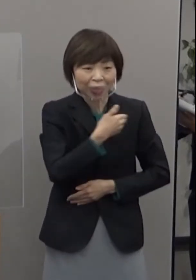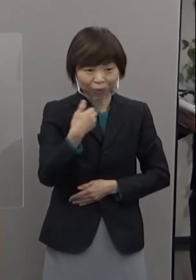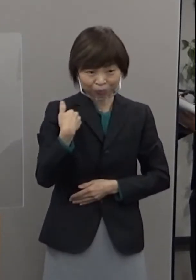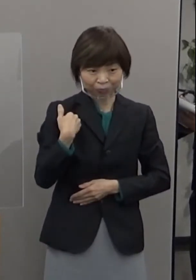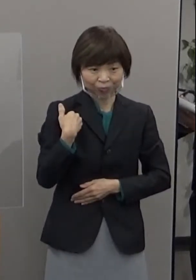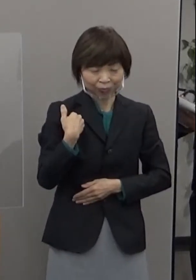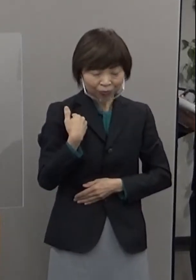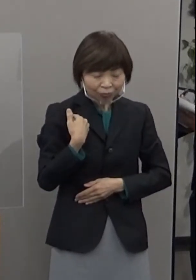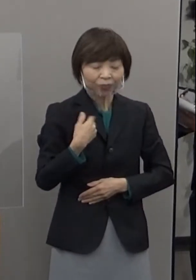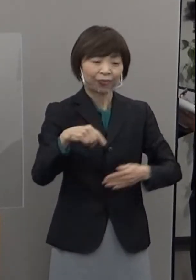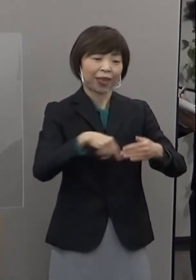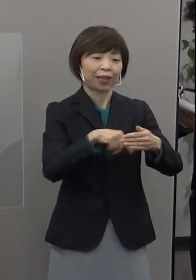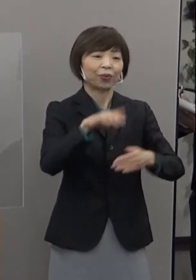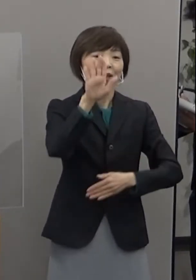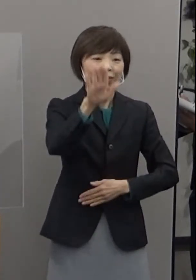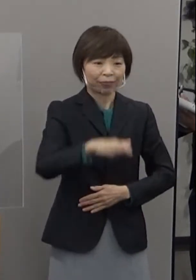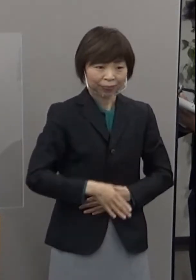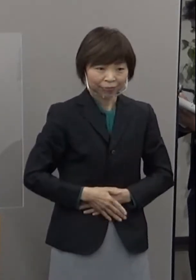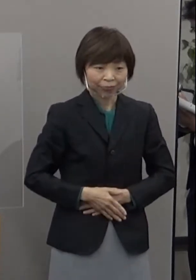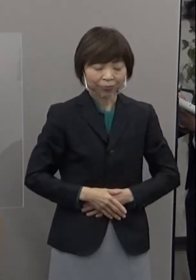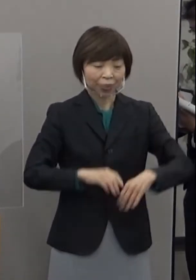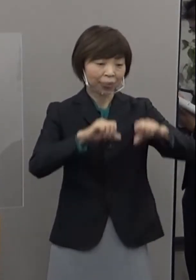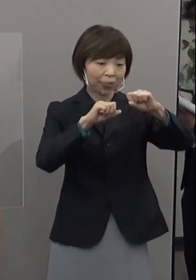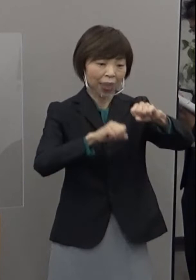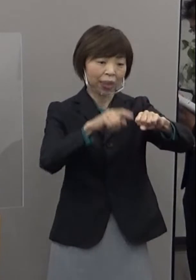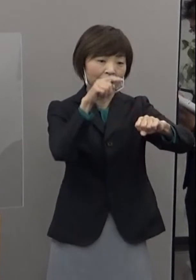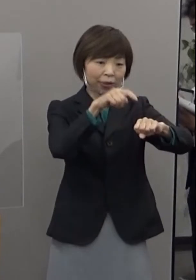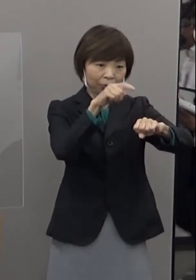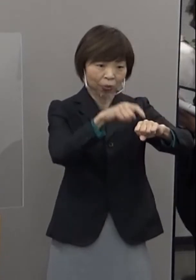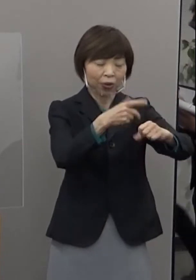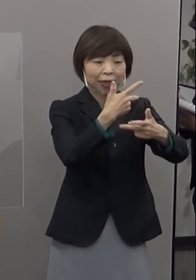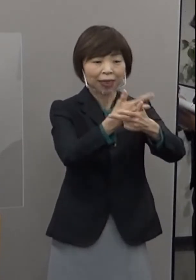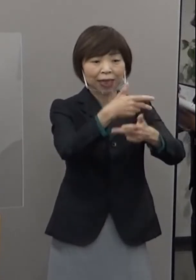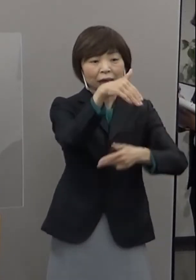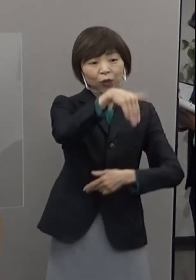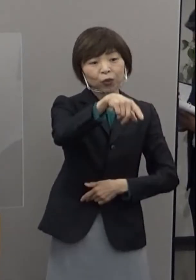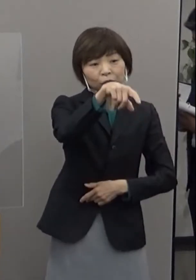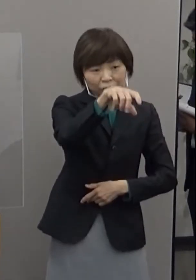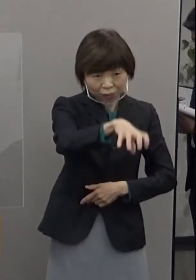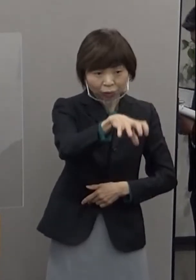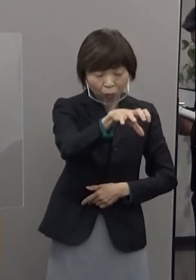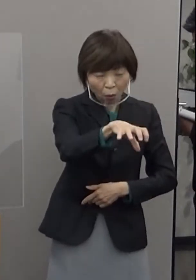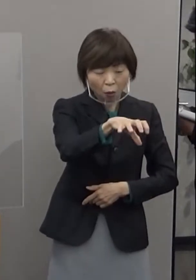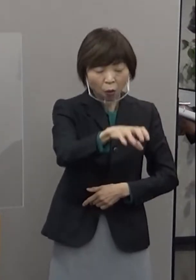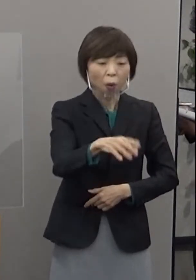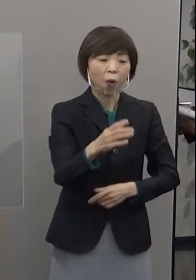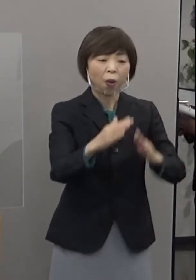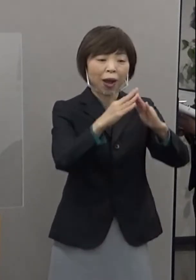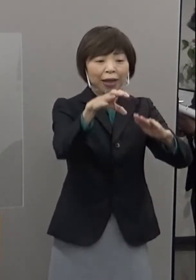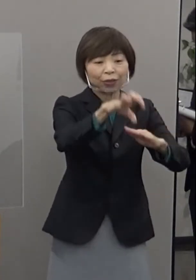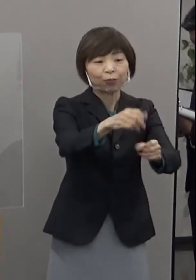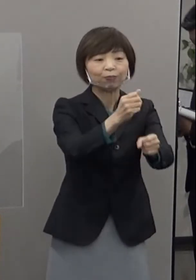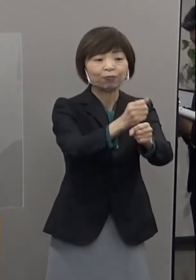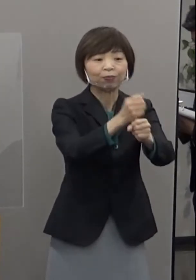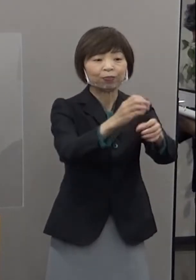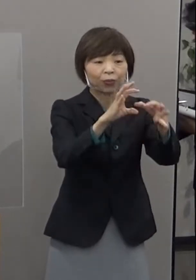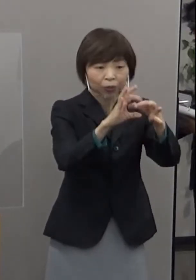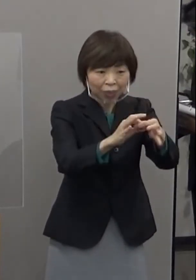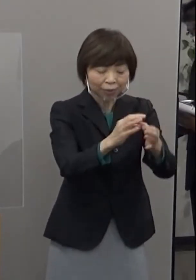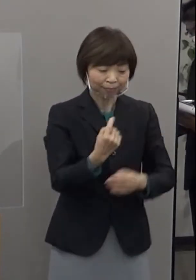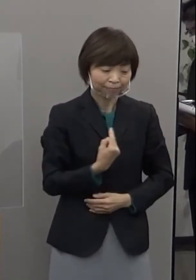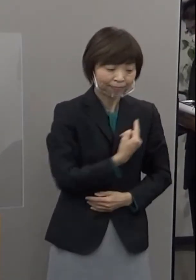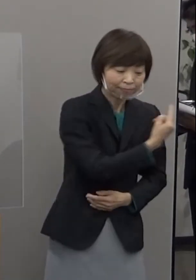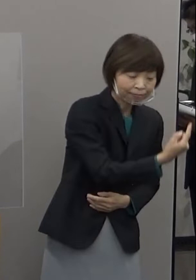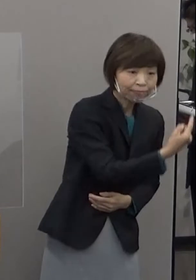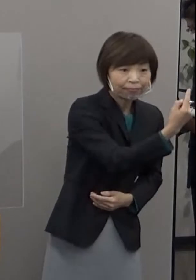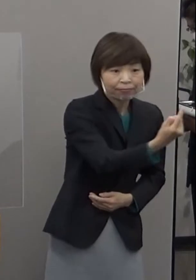。対岸の北九州市にもサテライト会場を設置をいたしますので、周遊をす